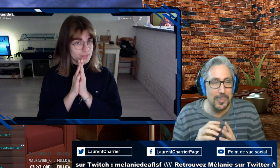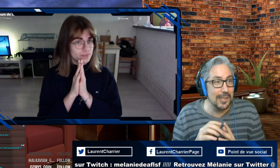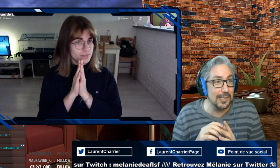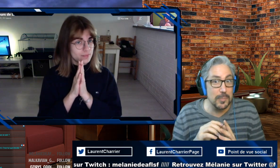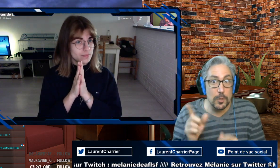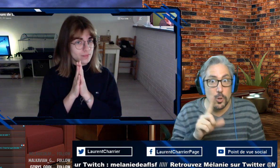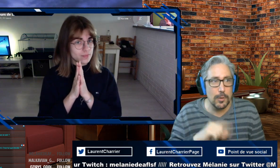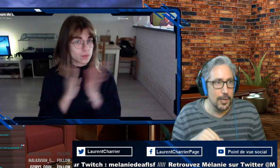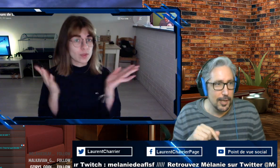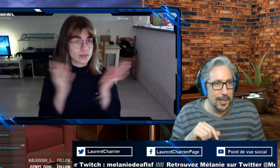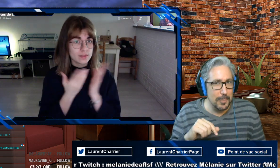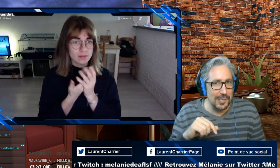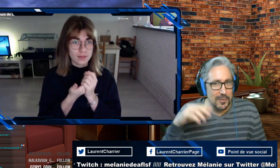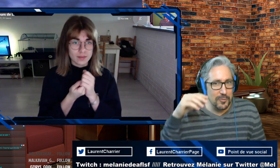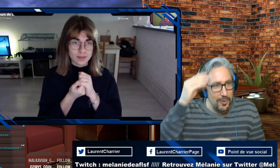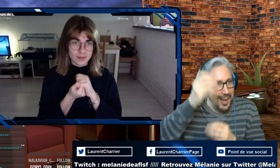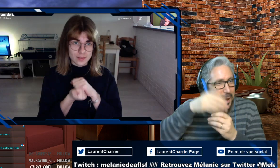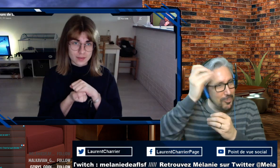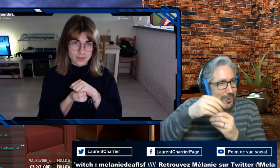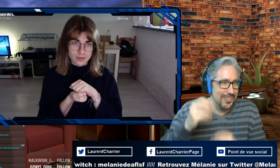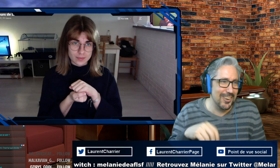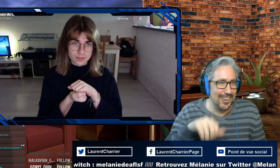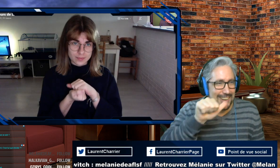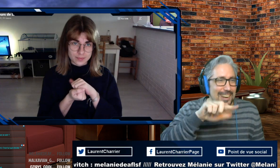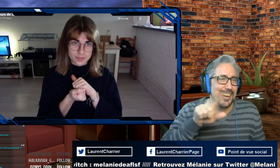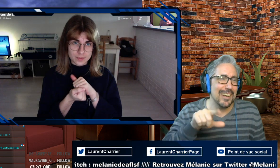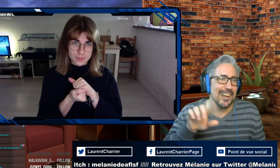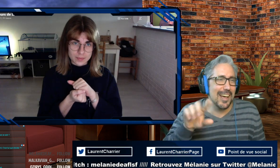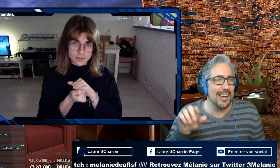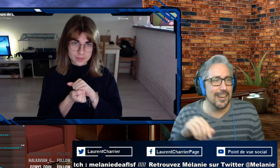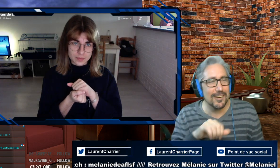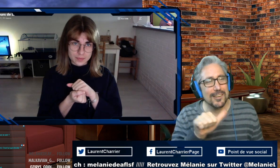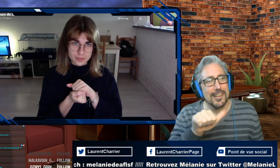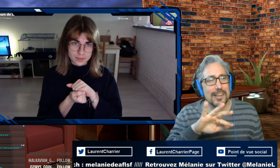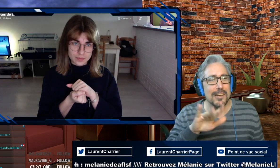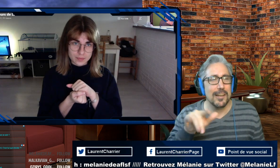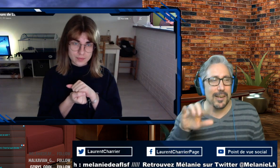je connais pas les signes, mais non. Parce qu'il faut apprendre